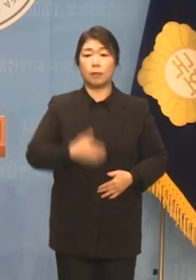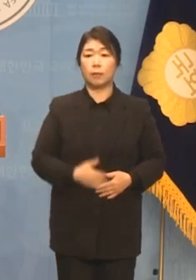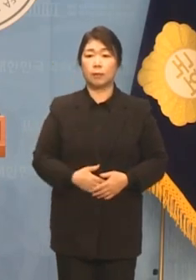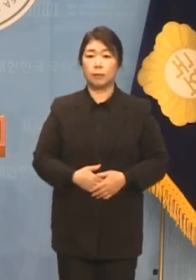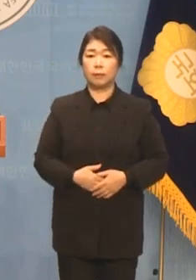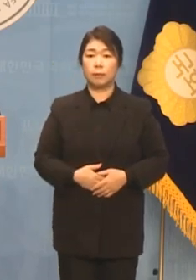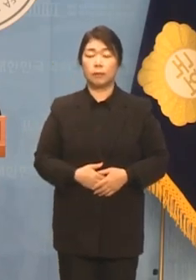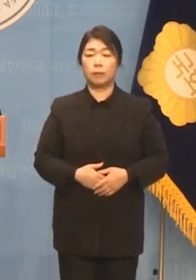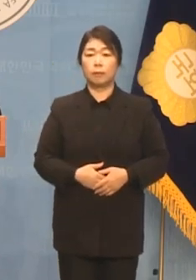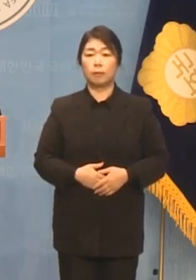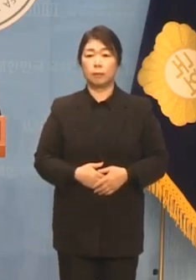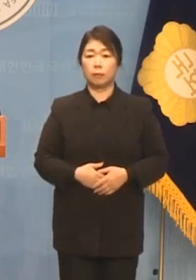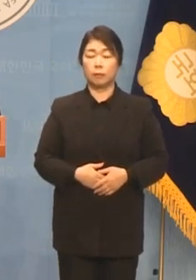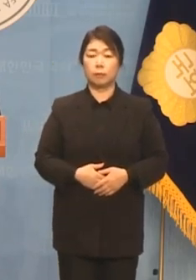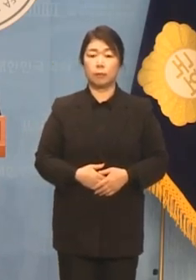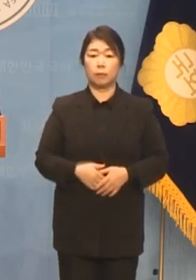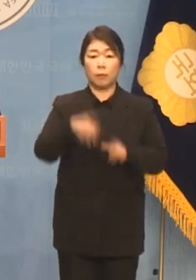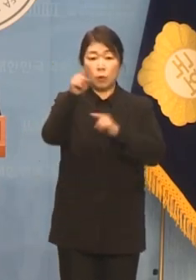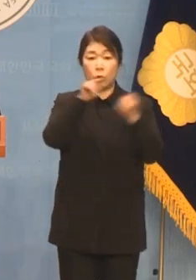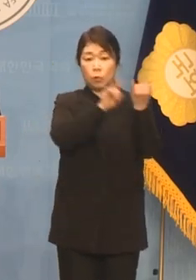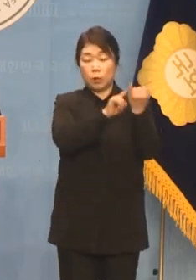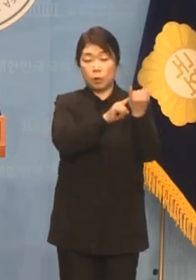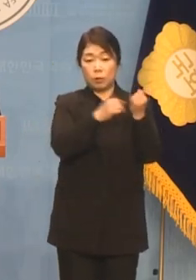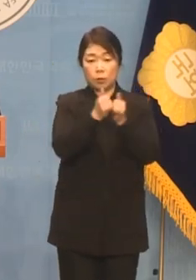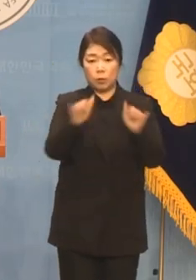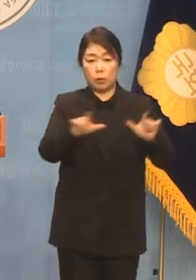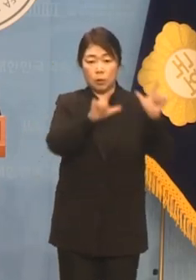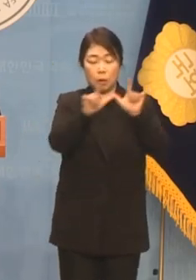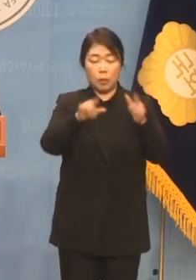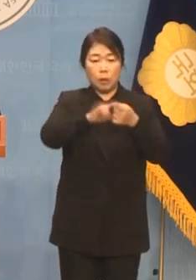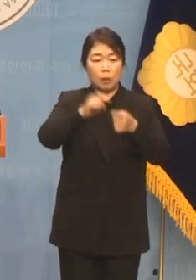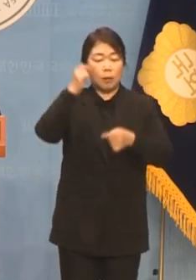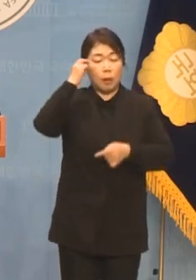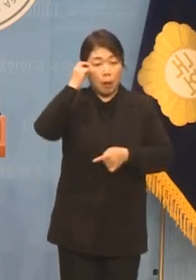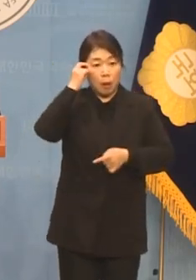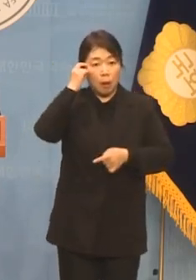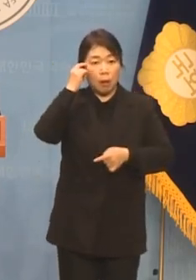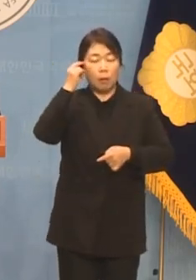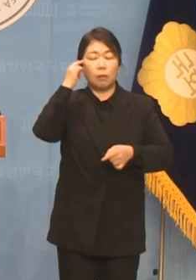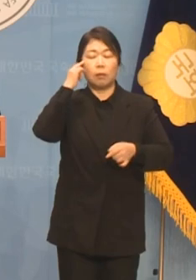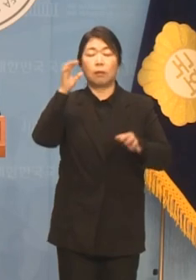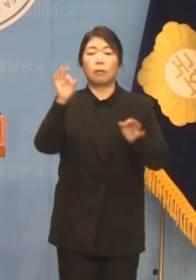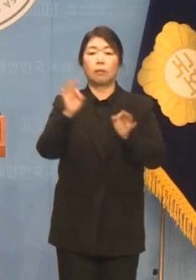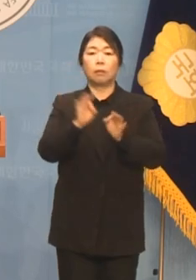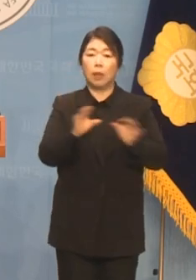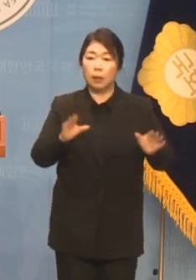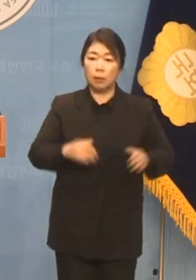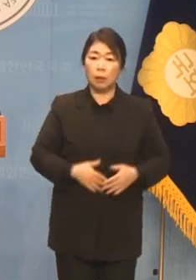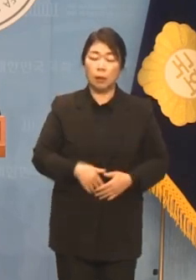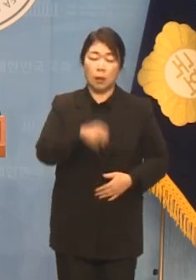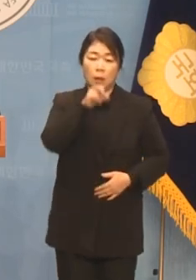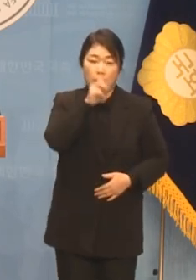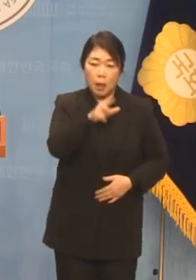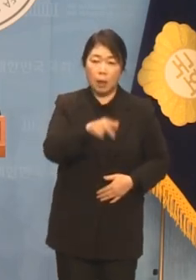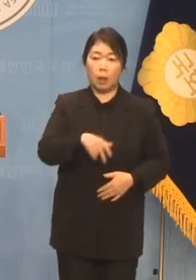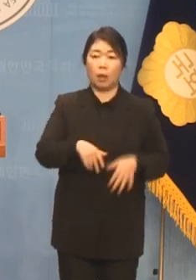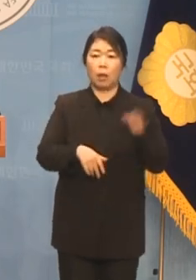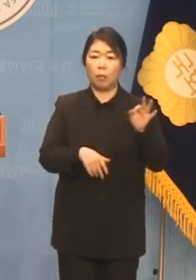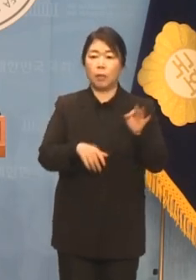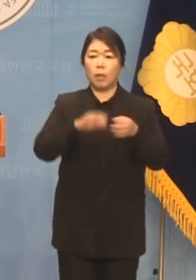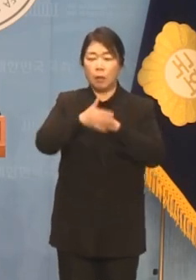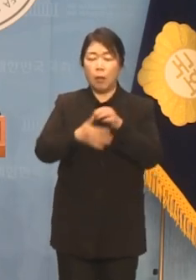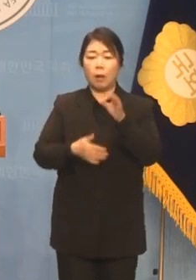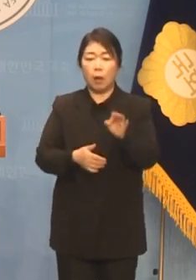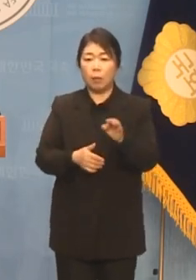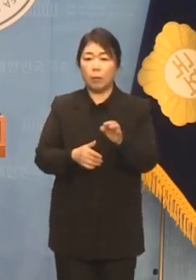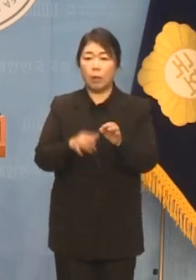강변했습니다 이수정 후보의 민생 인식에 경악합니다 대파 사과 양배추